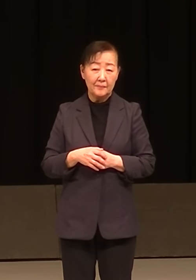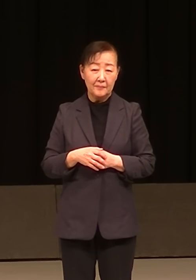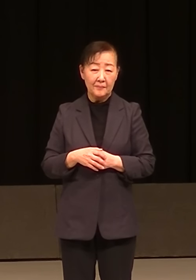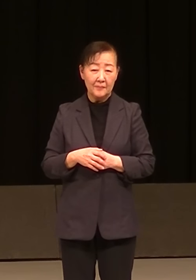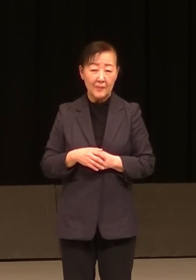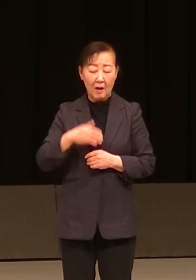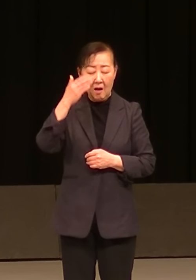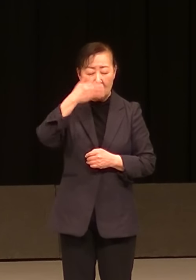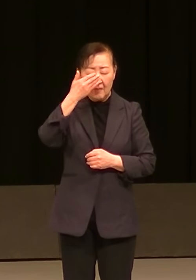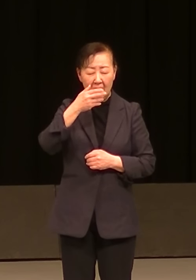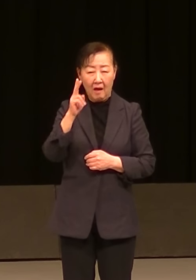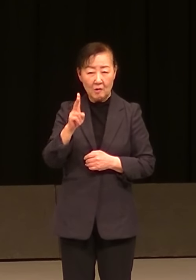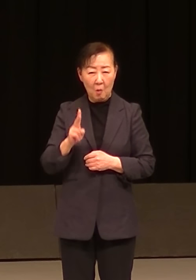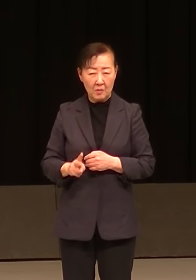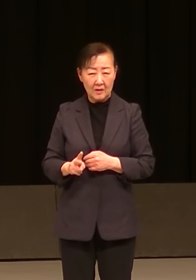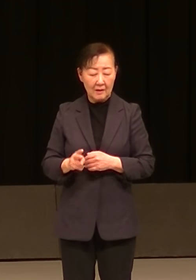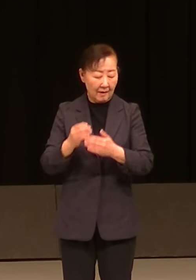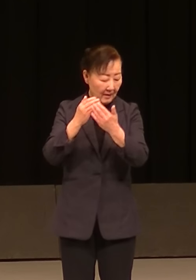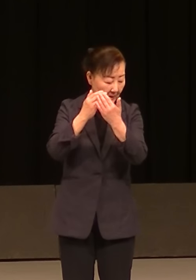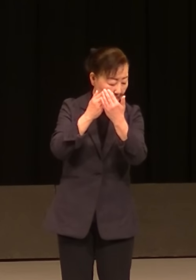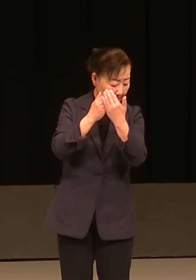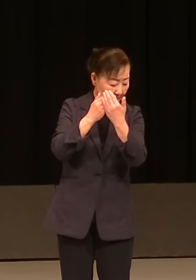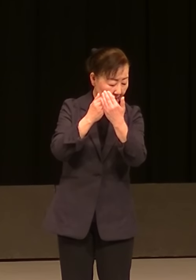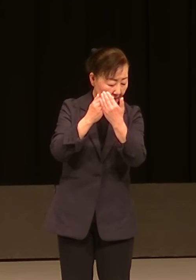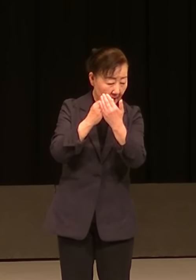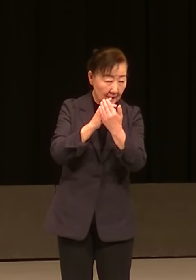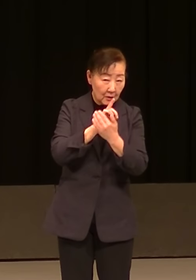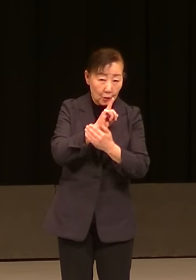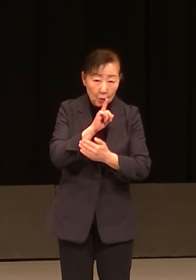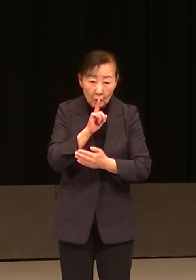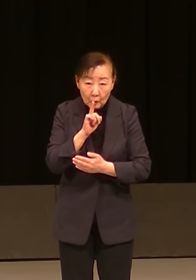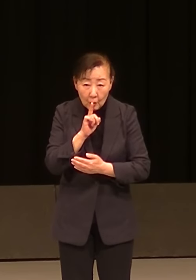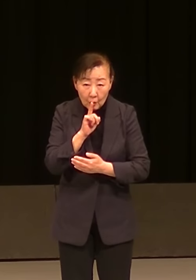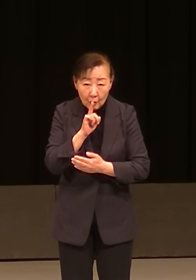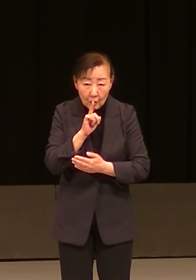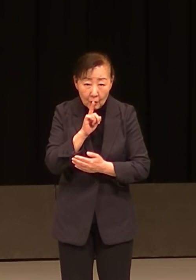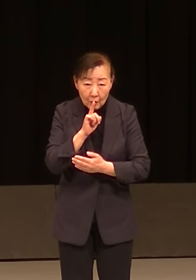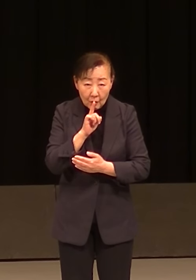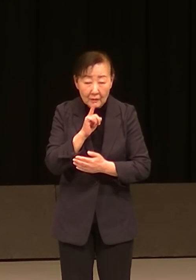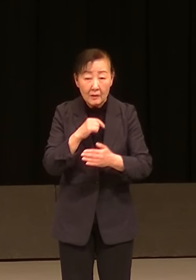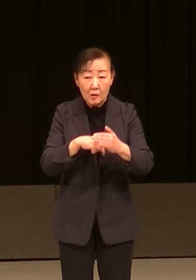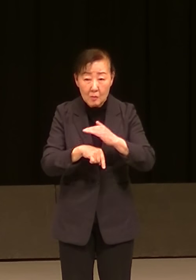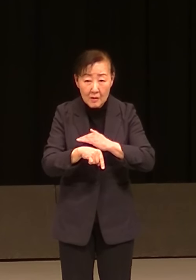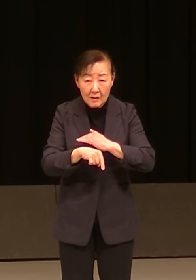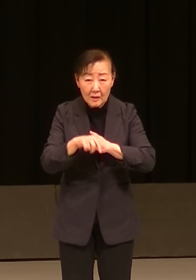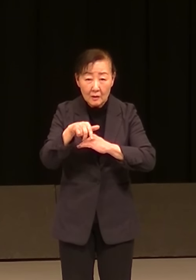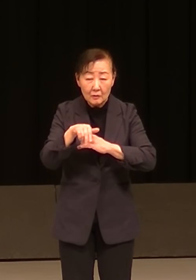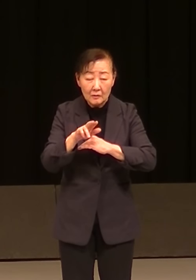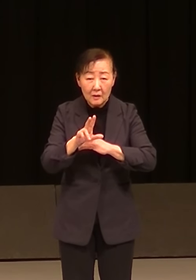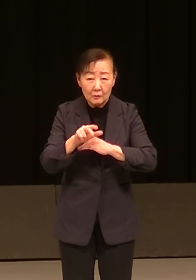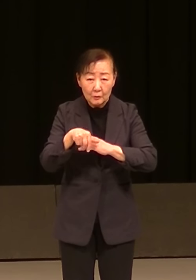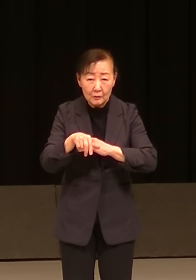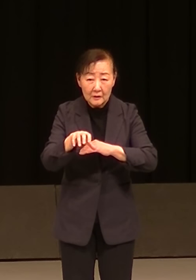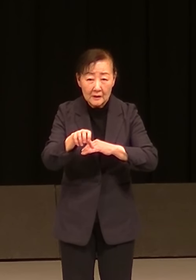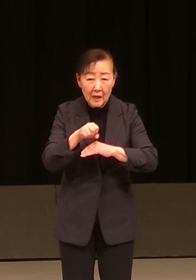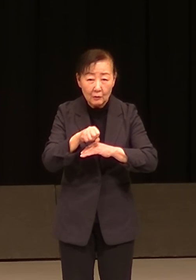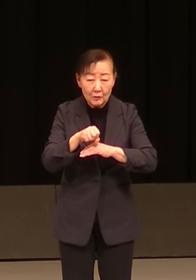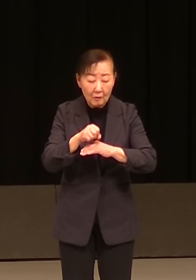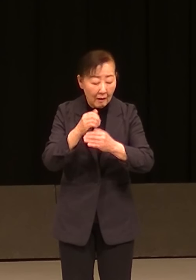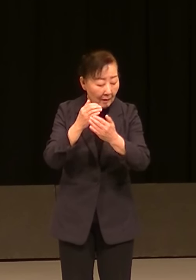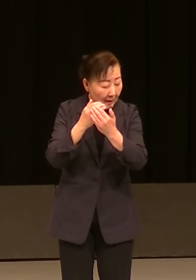見えないように隠れてそっとという感じですね。だからステルス搾取は、隠